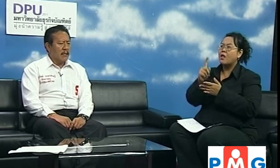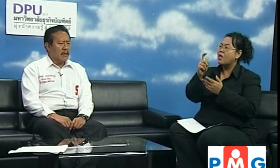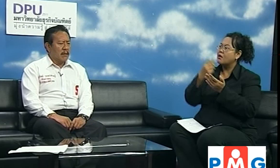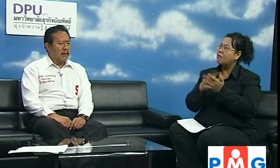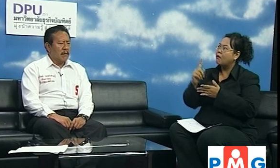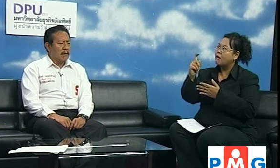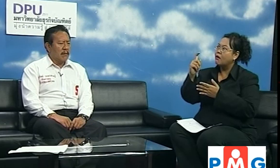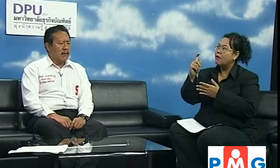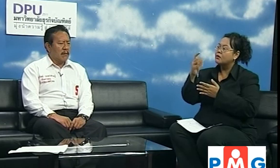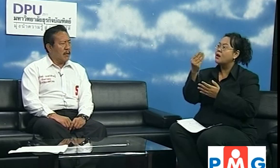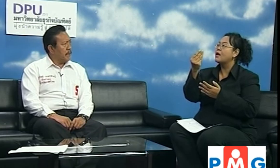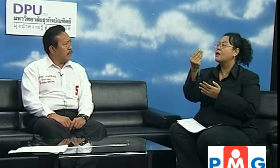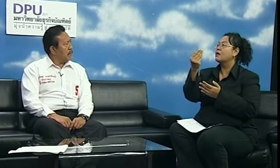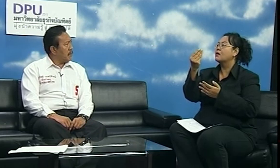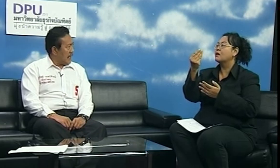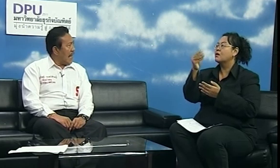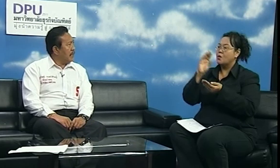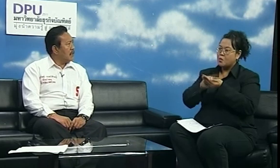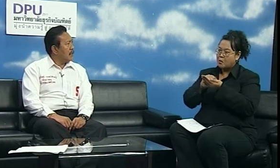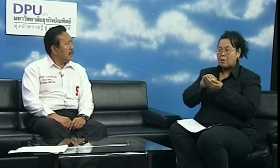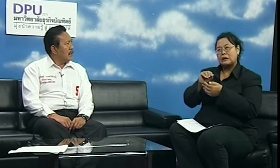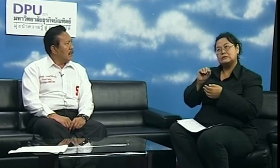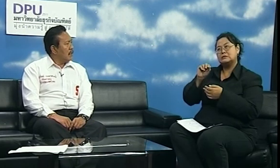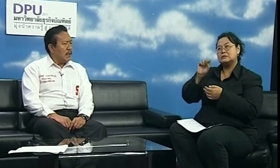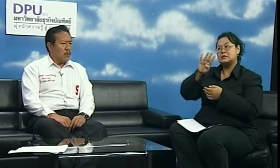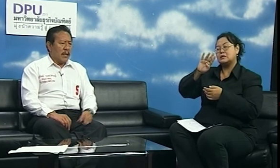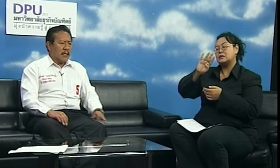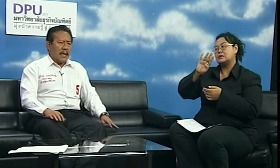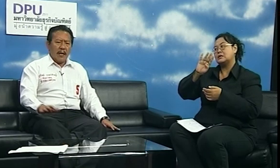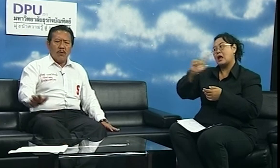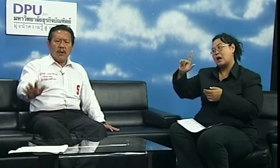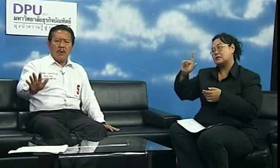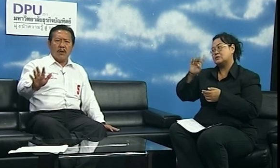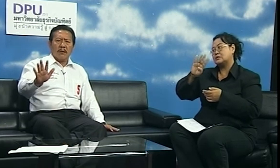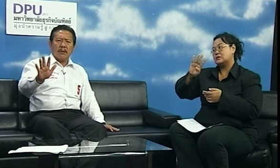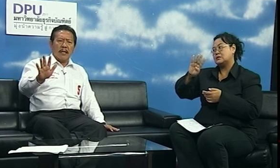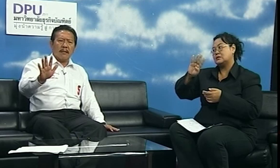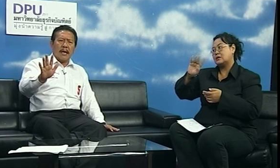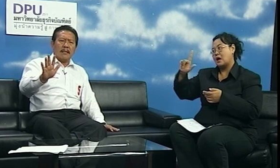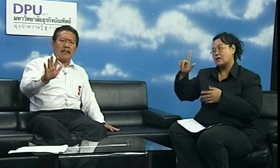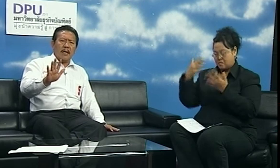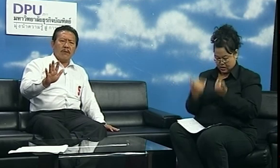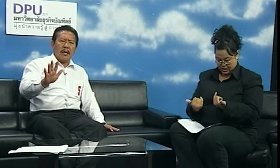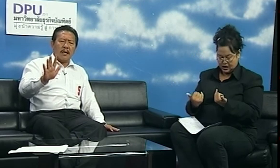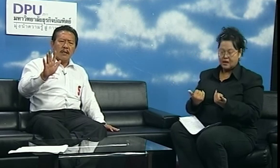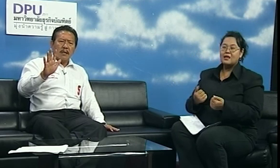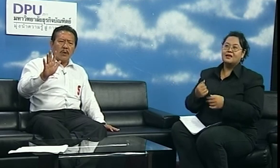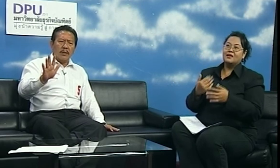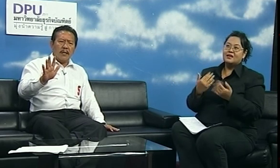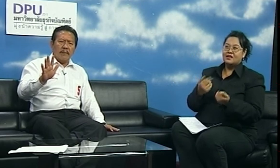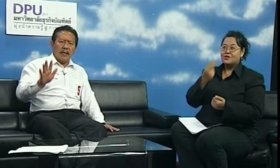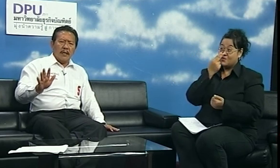เกืบ 4 ล้านตัเลต่ๆ เขา...ดันั้นการทจะเห็นว่า